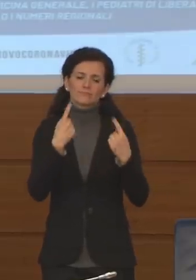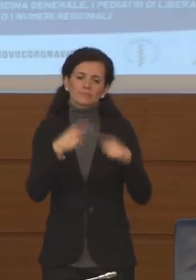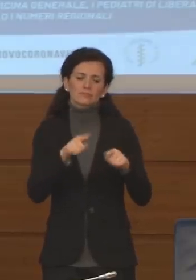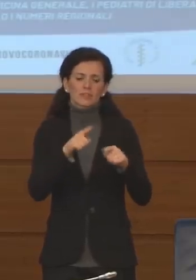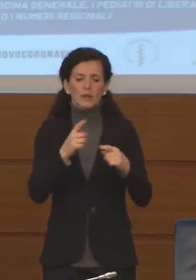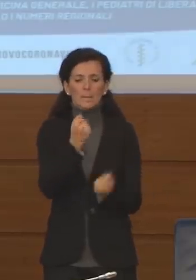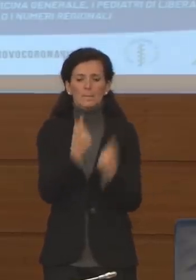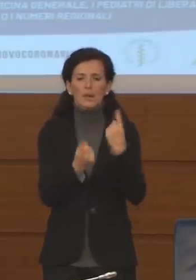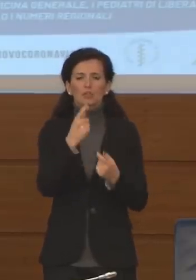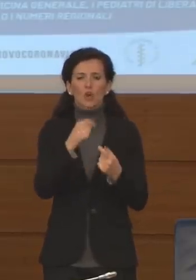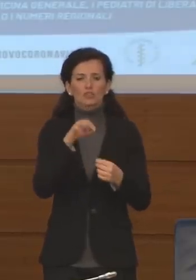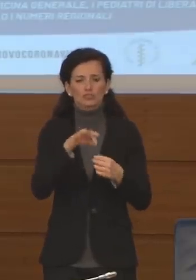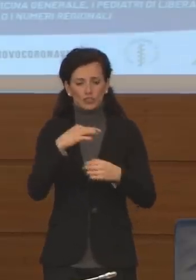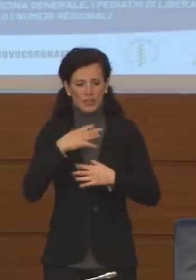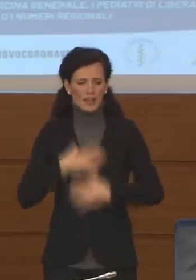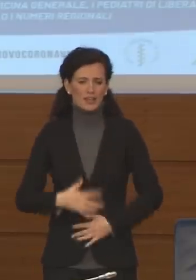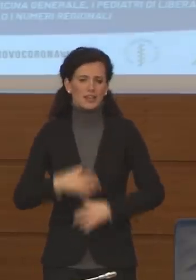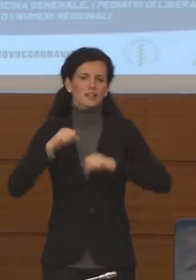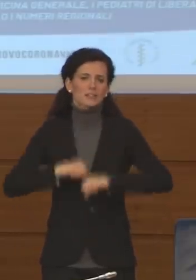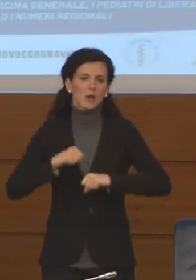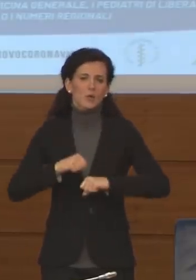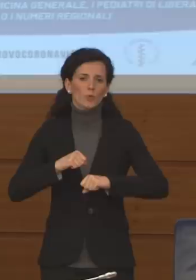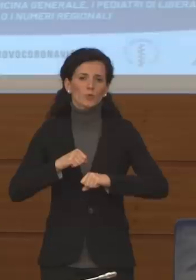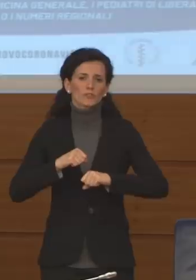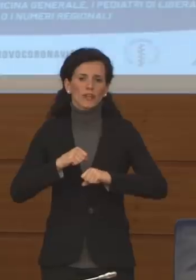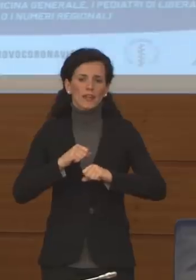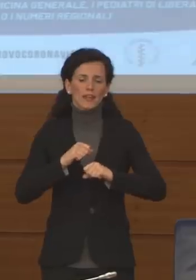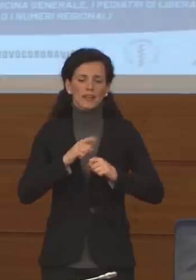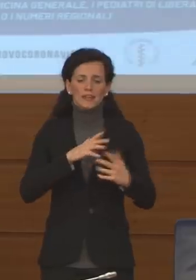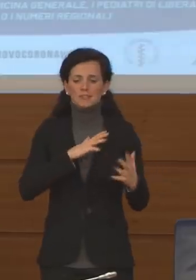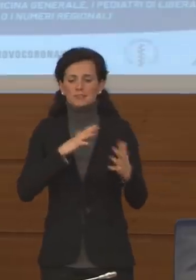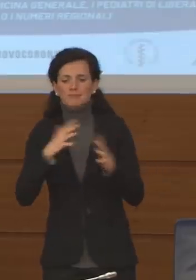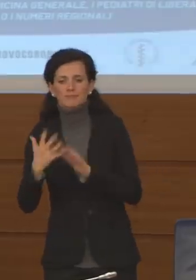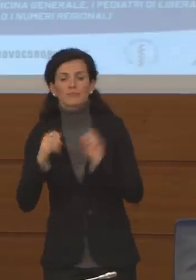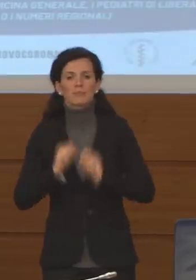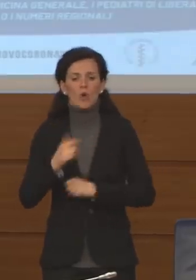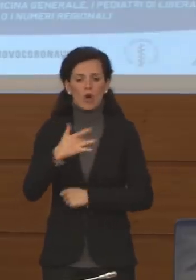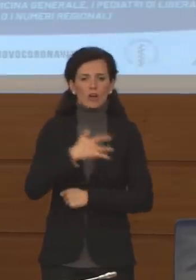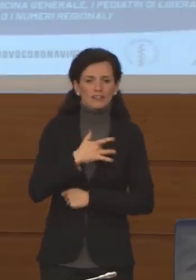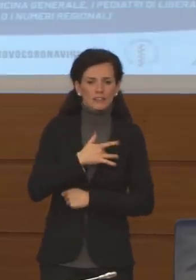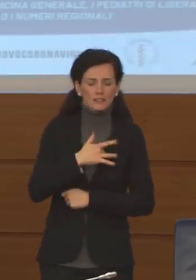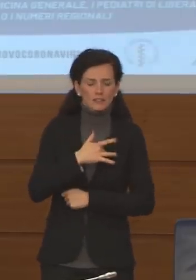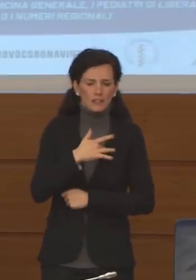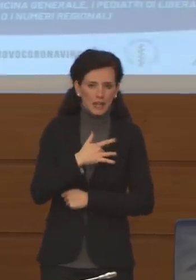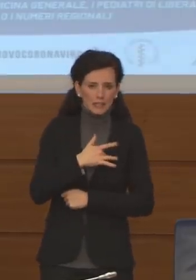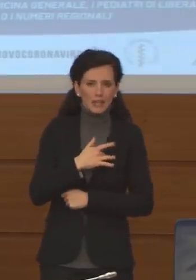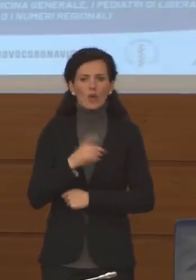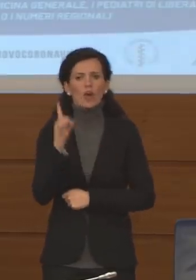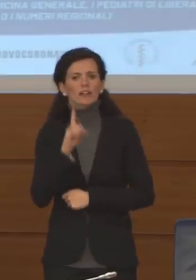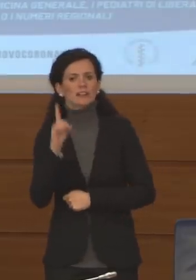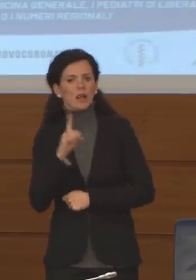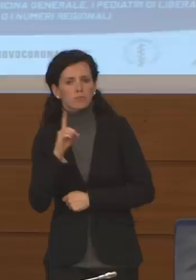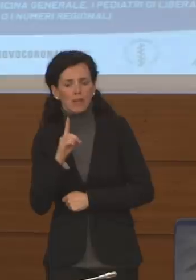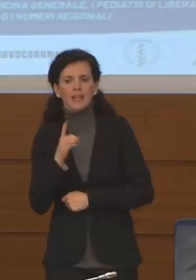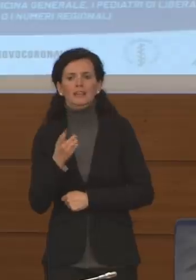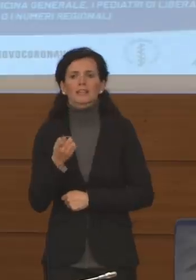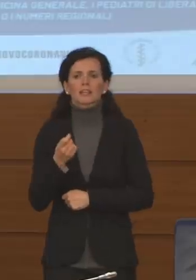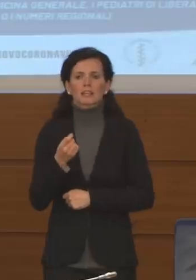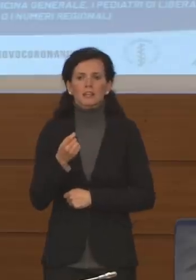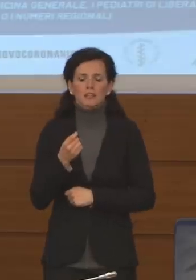degenerative che vanno da aspetti da patologie cardiache al diabete alle malattie